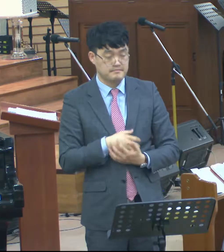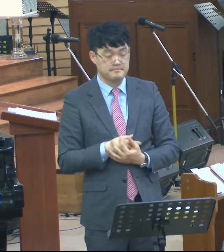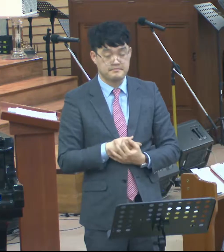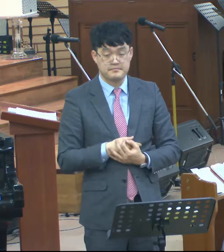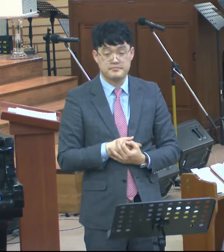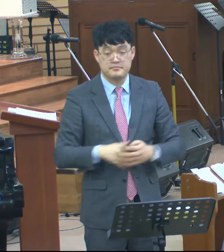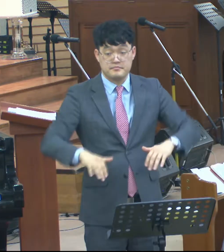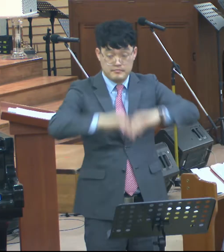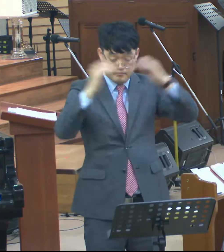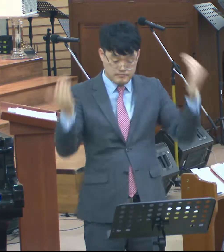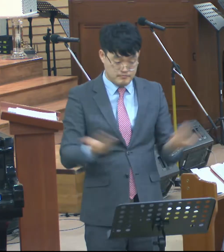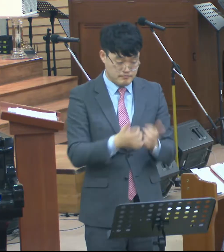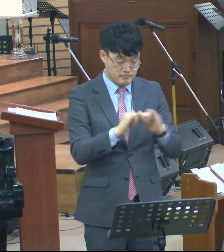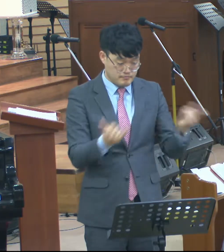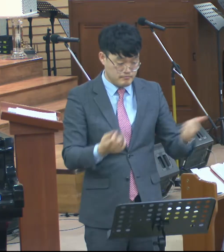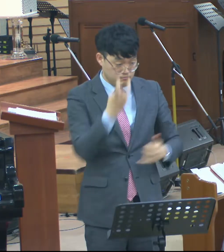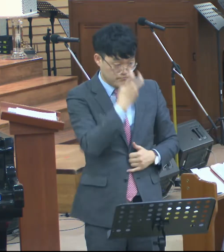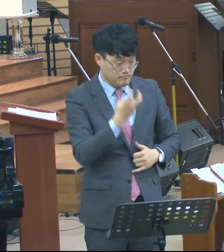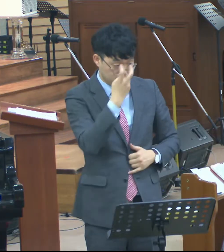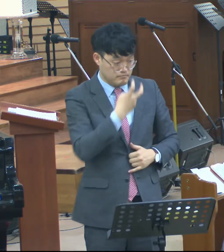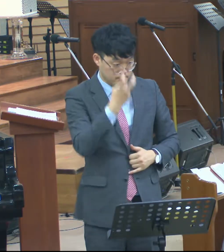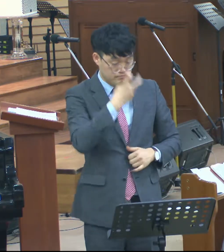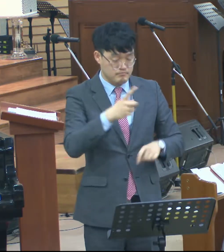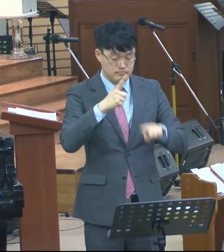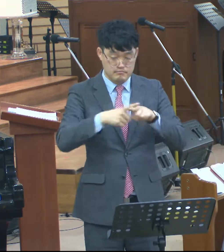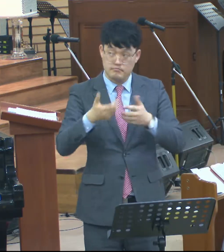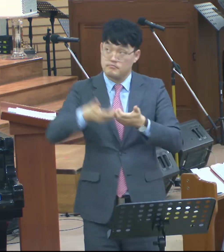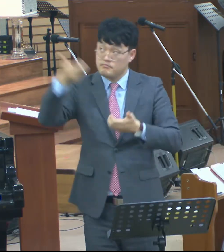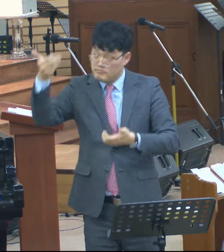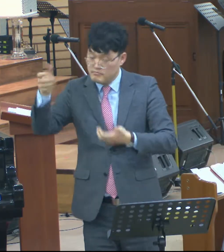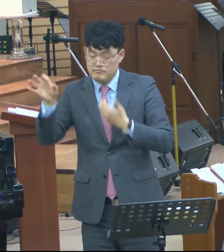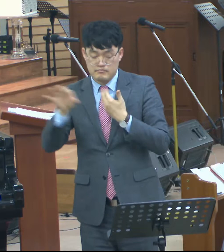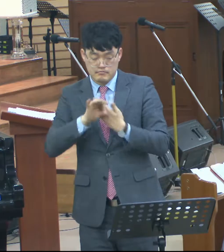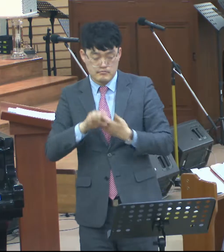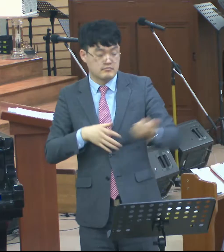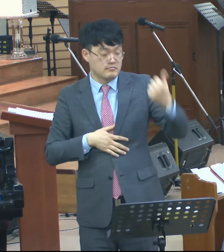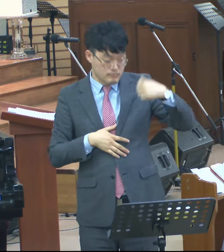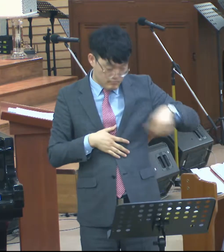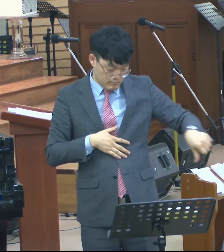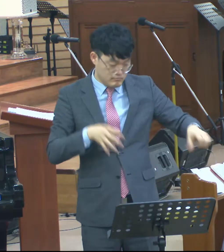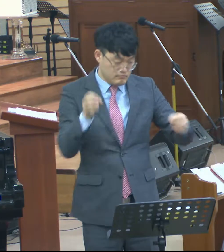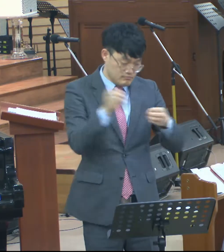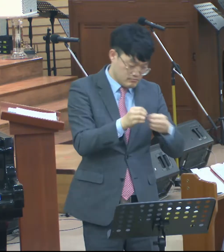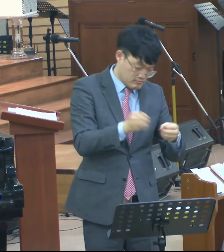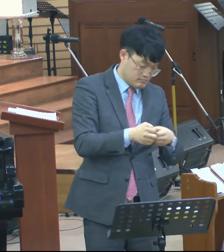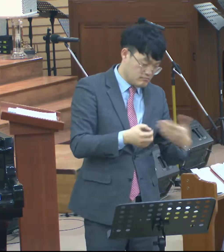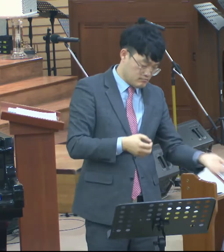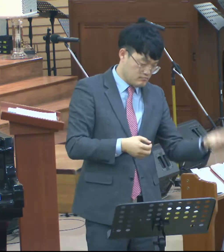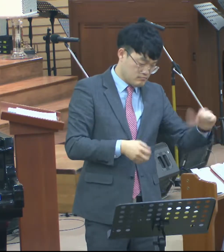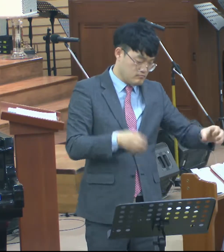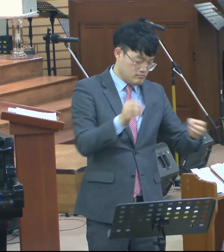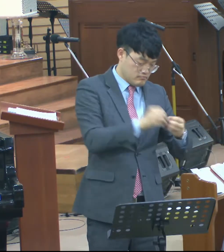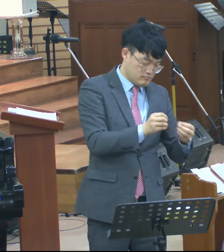모든 사람은 관리하다가 가는 거예요. 그리고 자식이 또 그 땅을 경작하는 거죠.